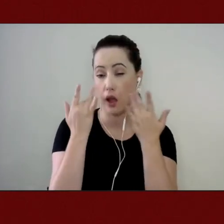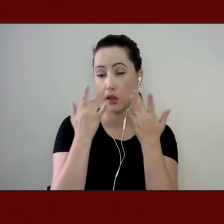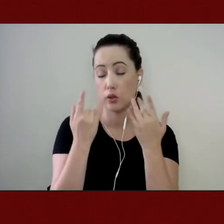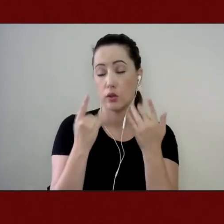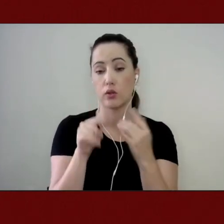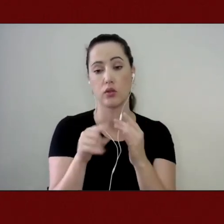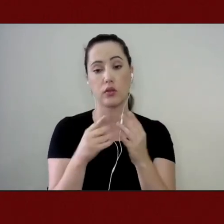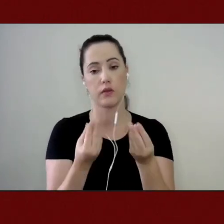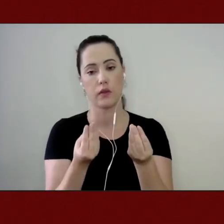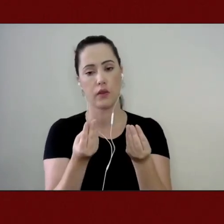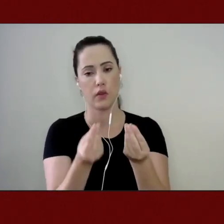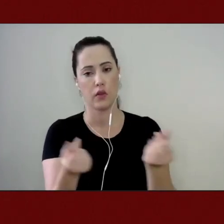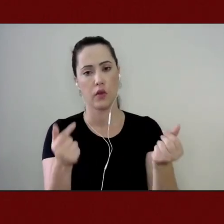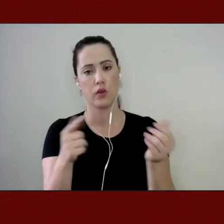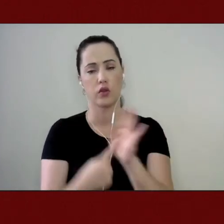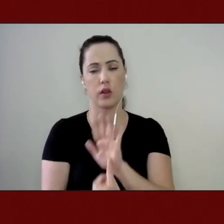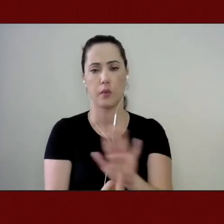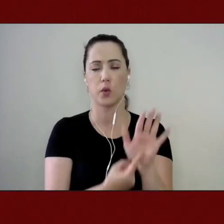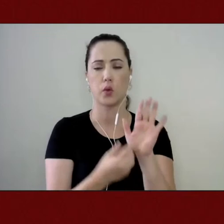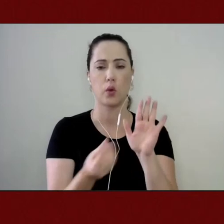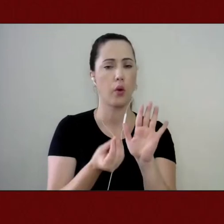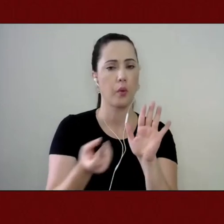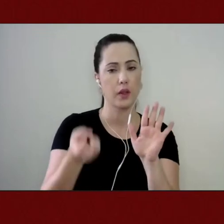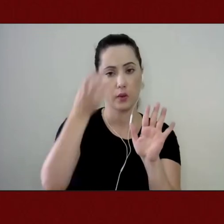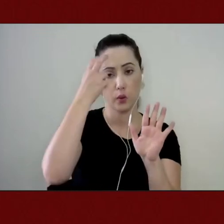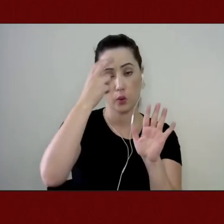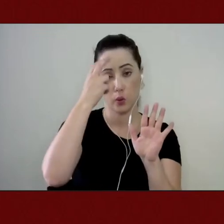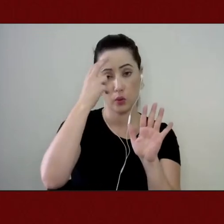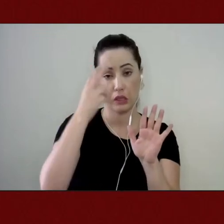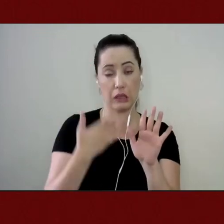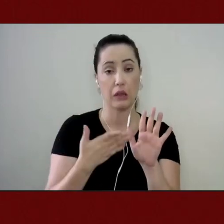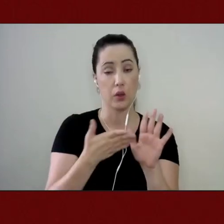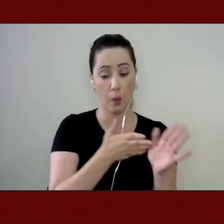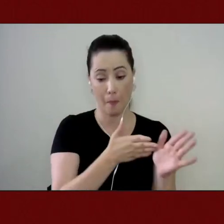frente cultural em plena ditadura. Né?